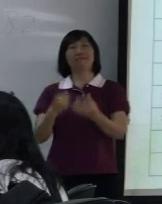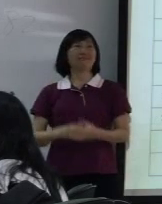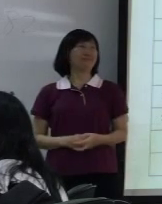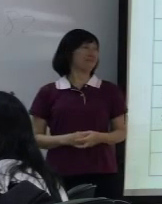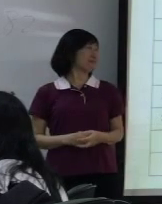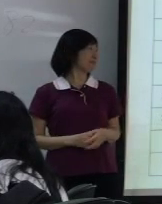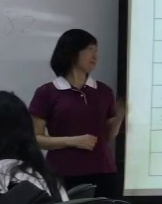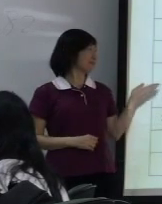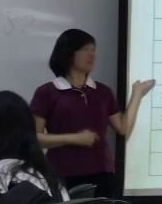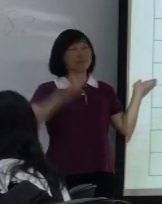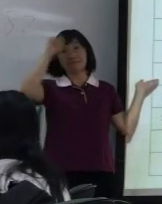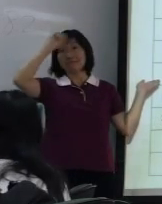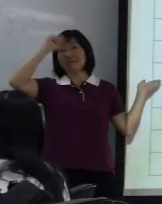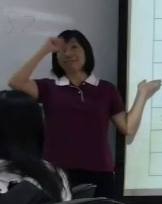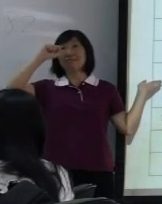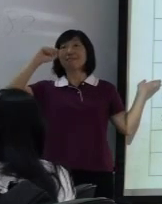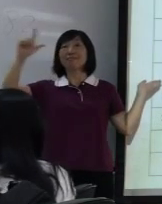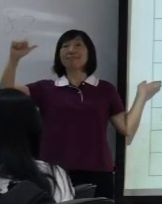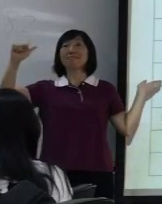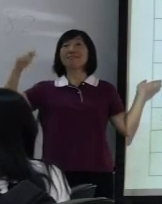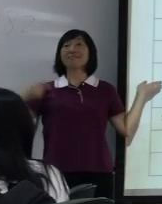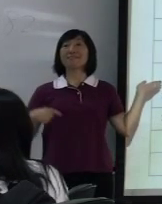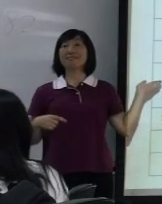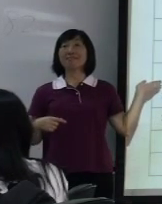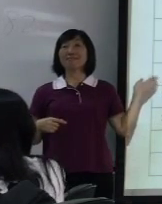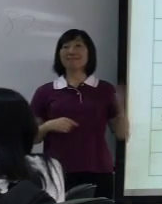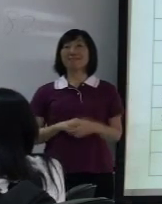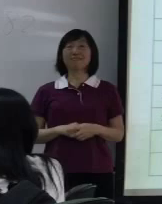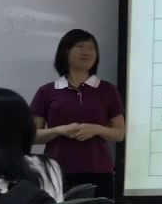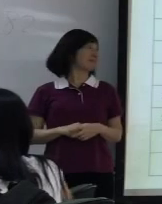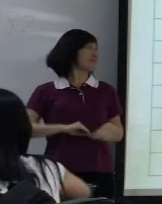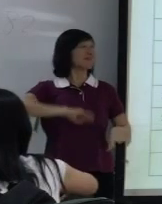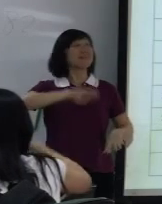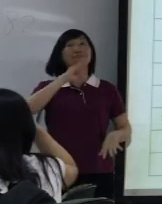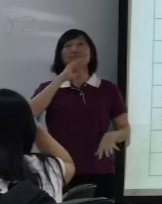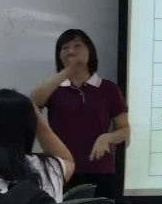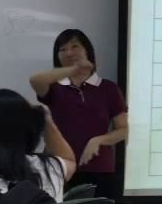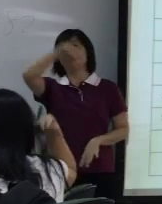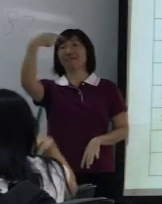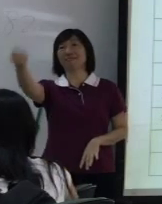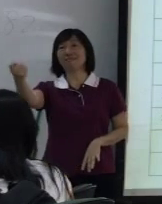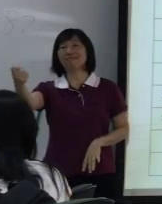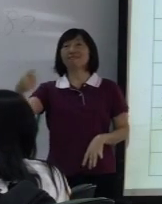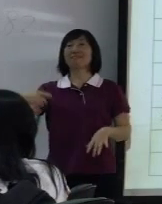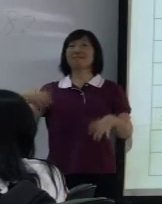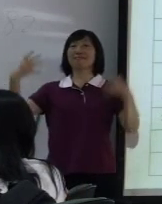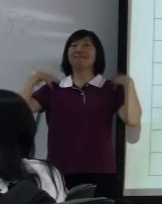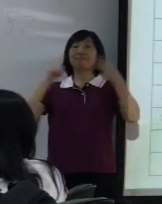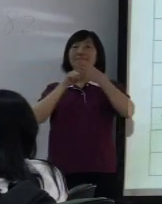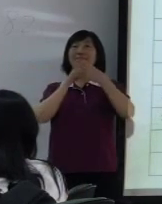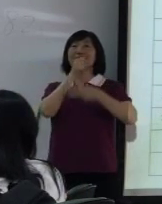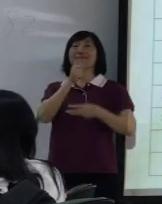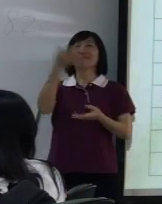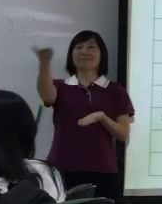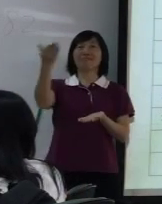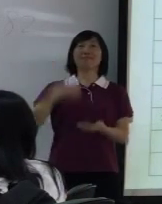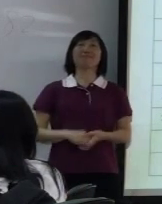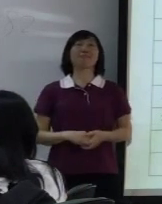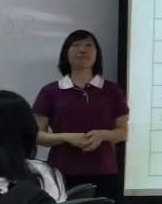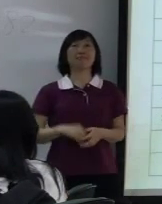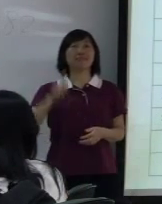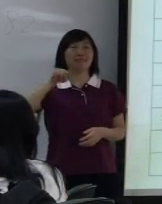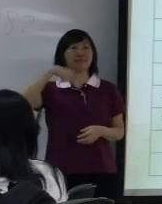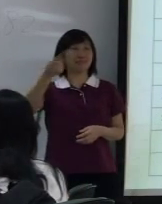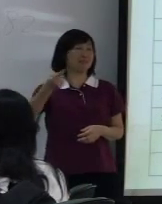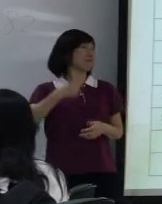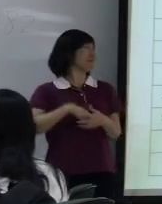好，第四位就是等一下我要请戴素美戴主任帮我主持下